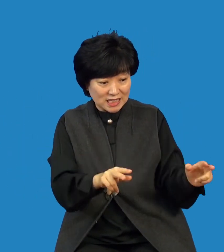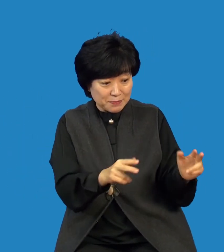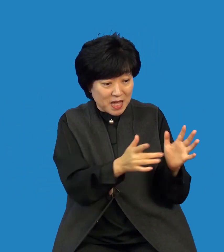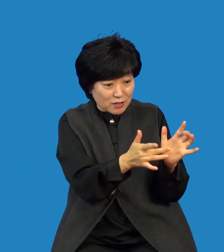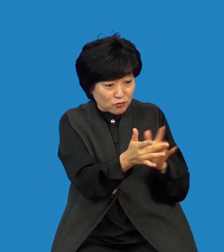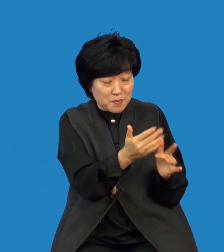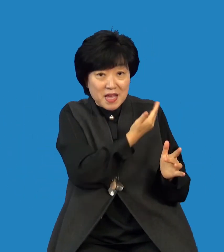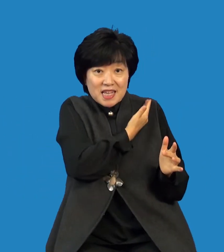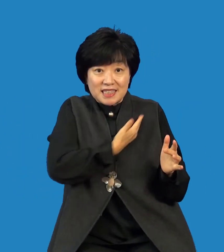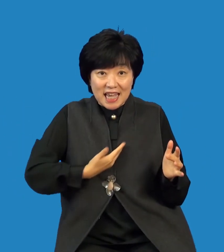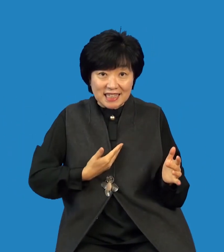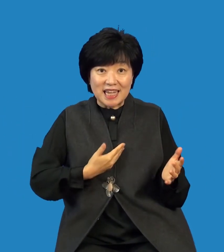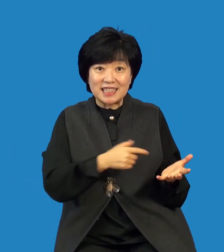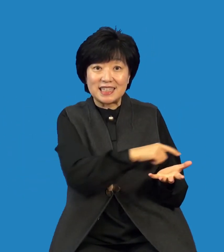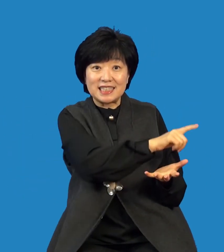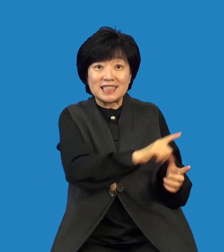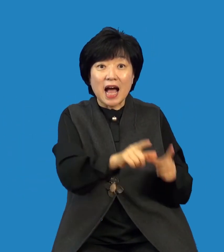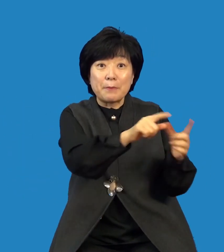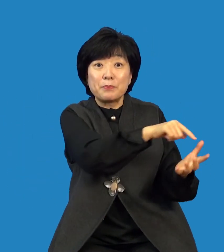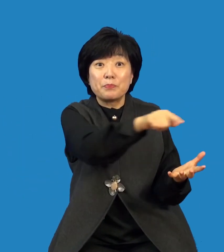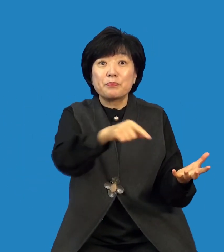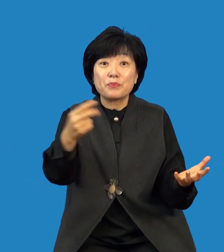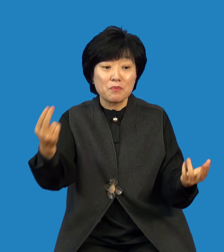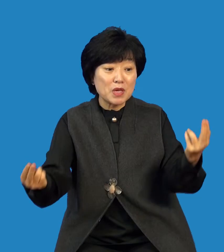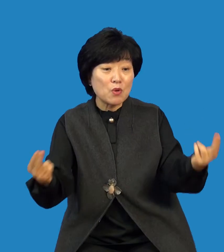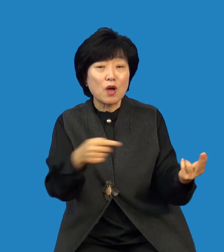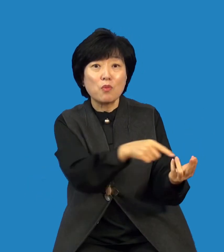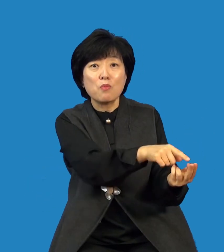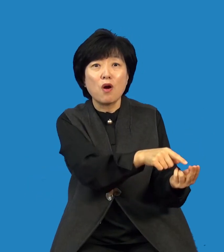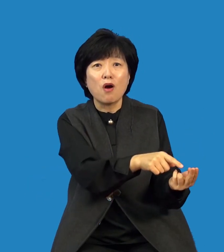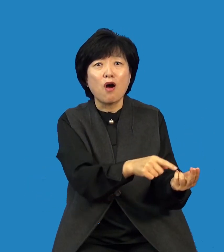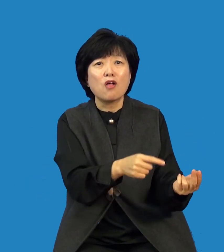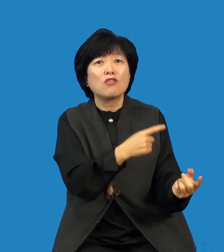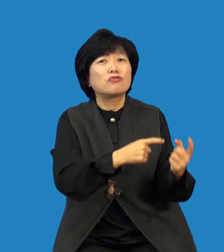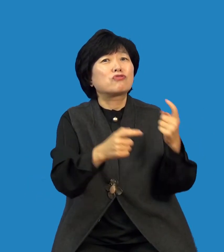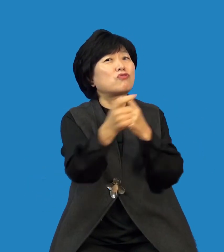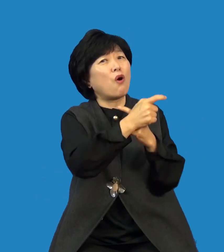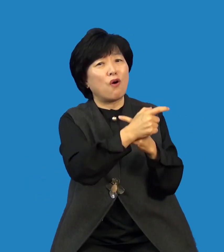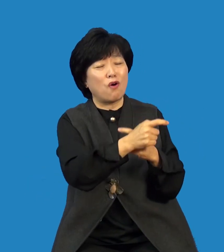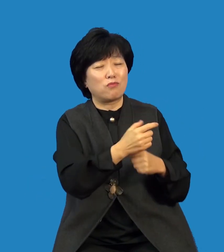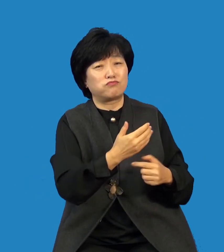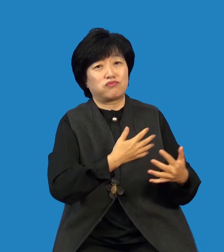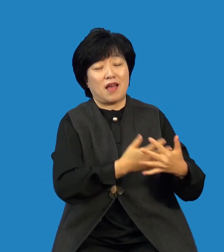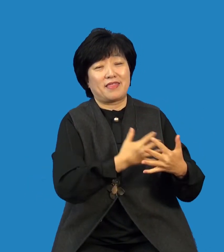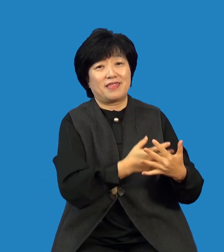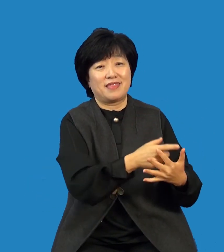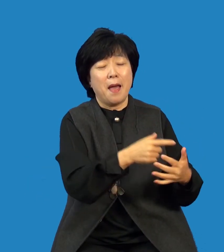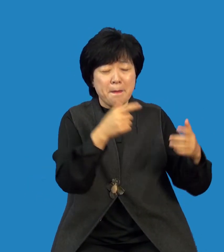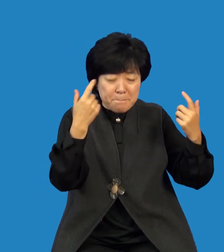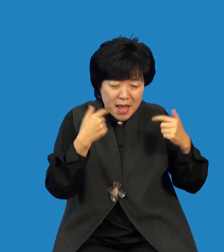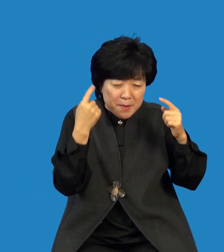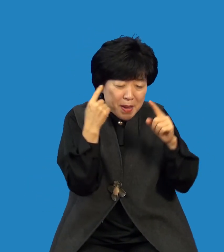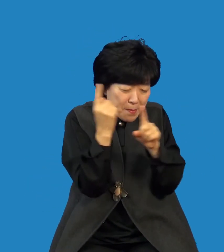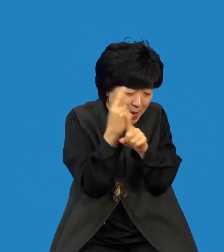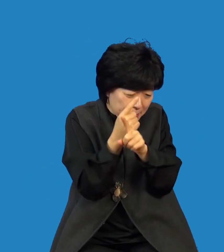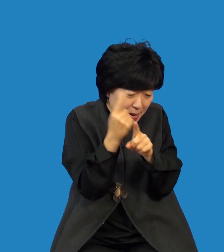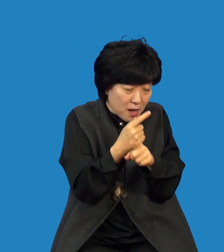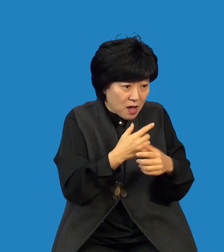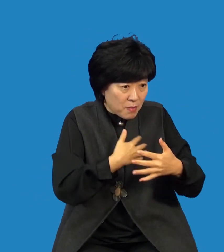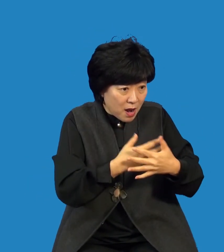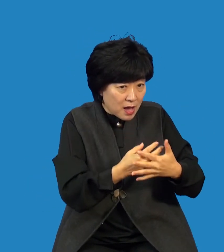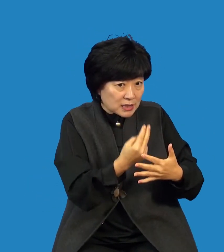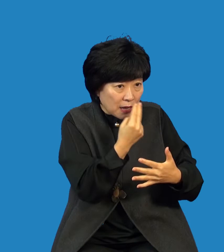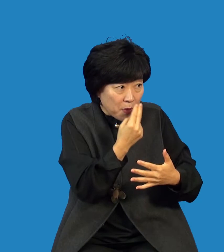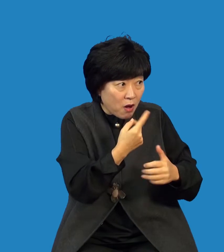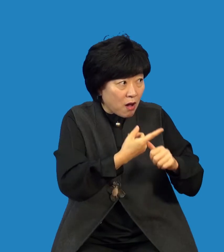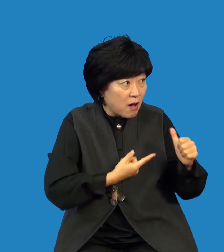수밖에 없었어요. 왜? 매일매일 생명의 위협을 받고 살았거든. 매일매일. 그런데도 불구하고 예수님께서 평안을 주셨다고 한다면